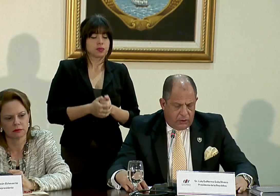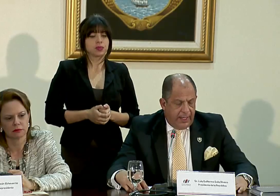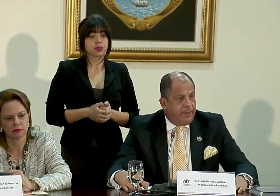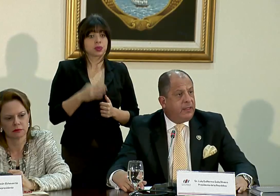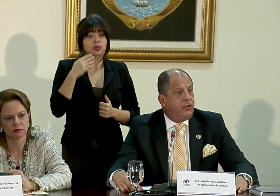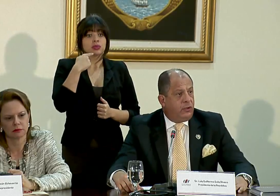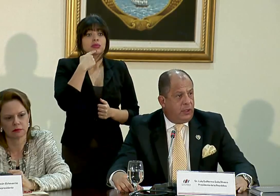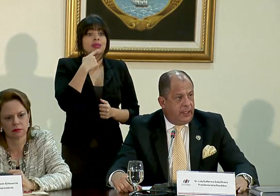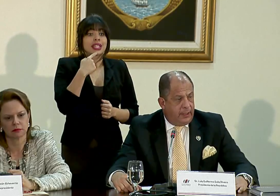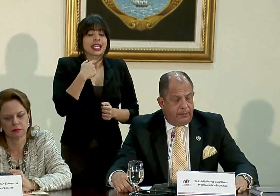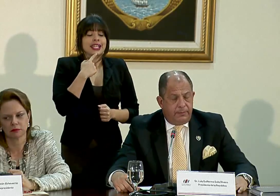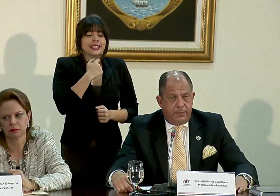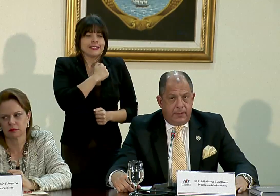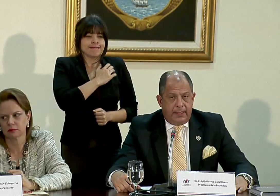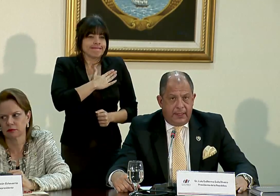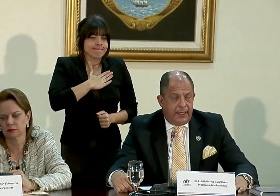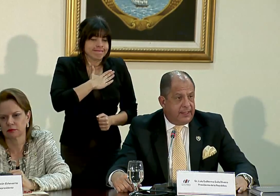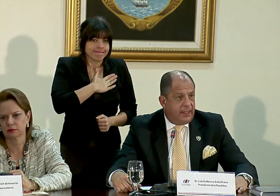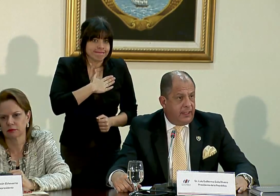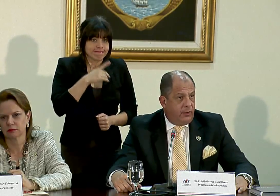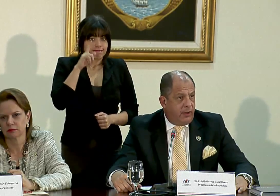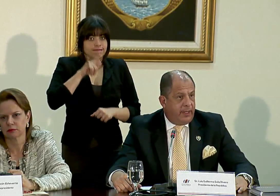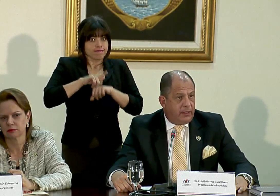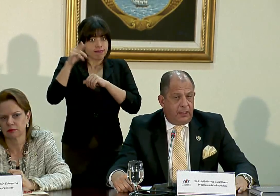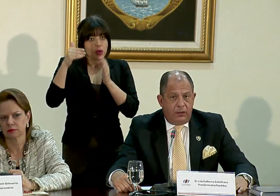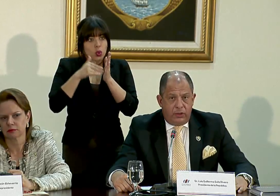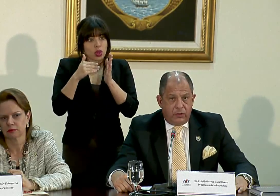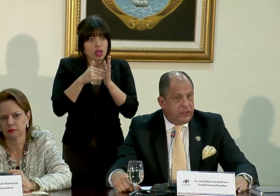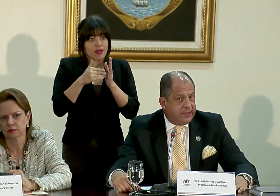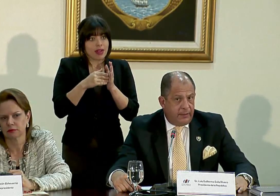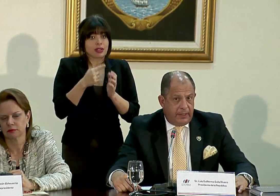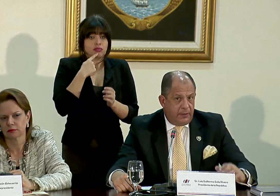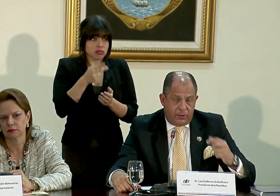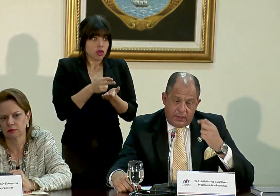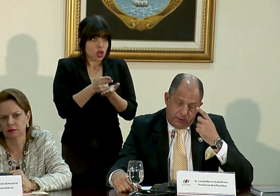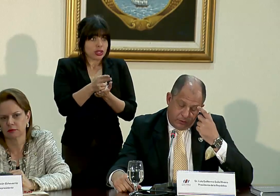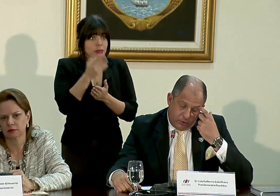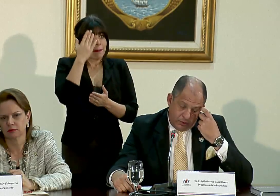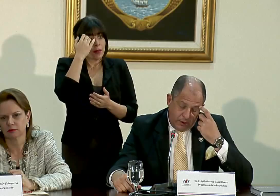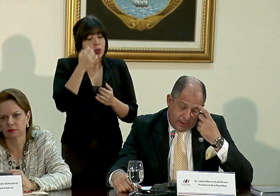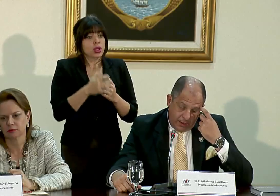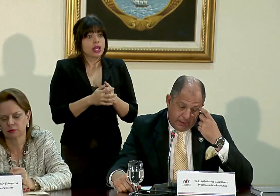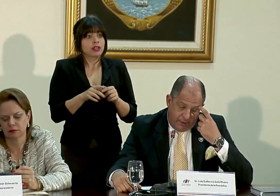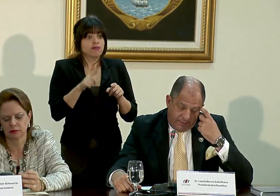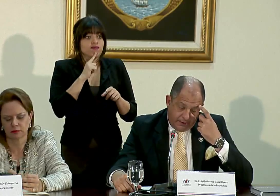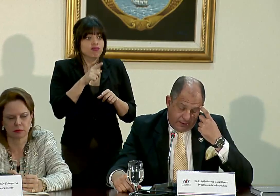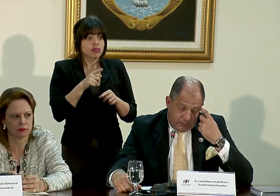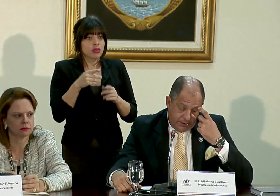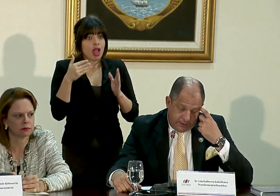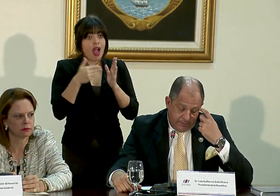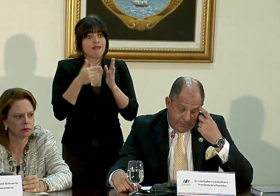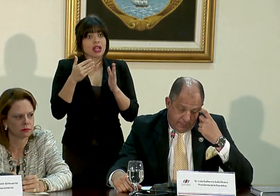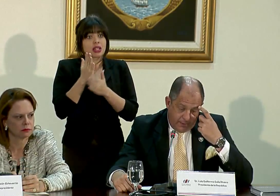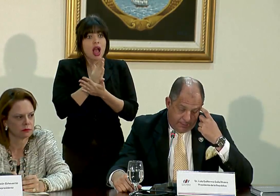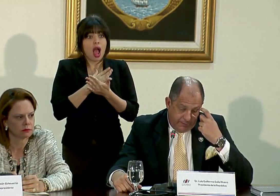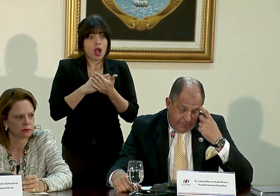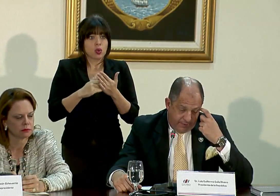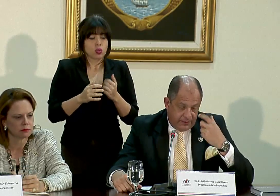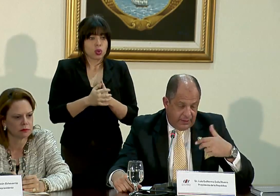Cuando digo que lamento el tener que salir nuevamente, lo digo sinceramente, porque incluso afecta algunas,